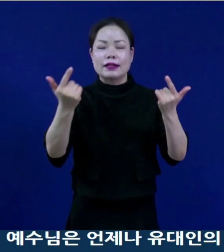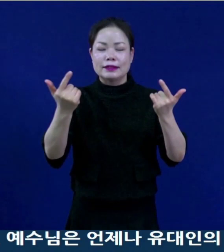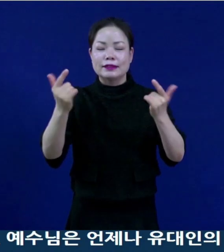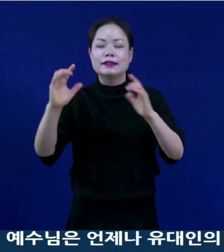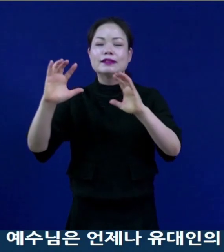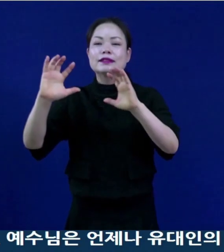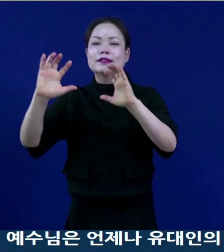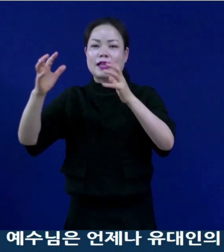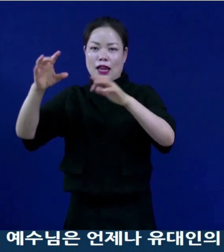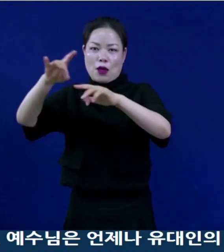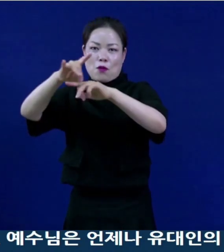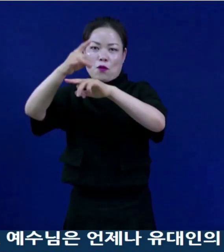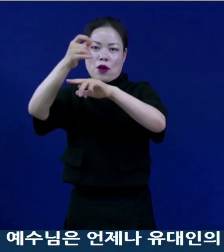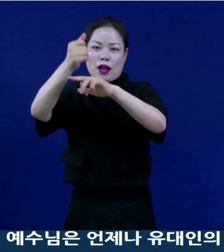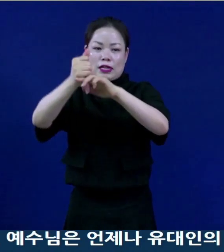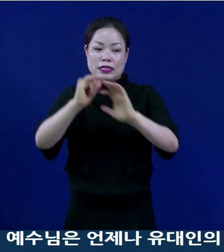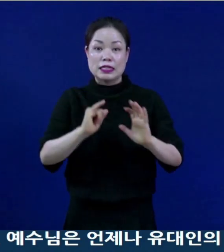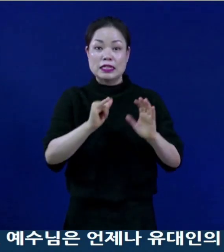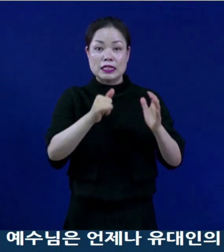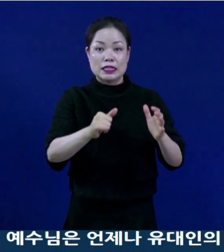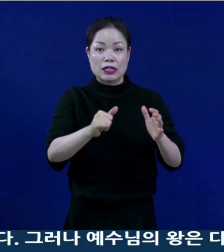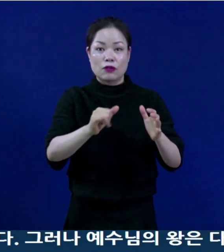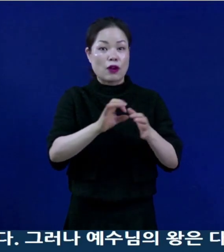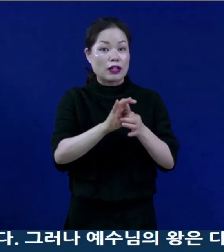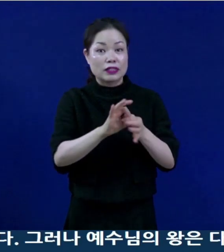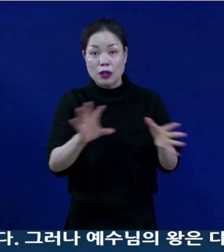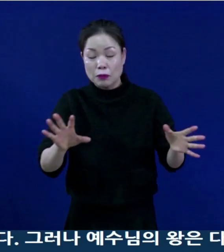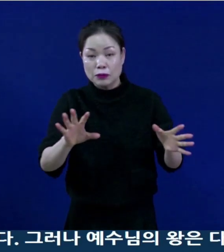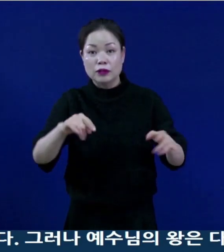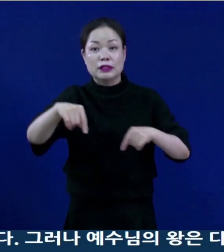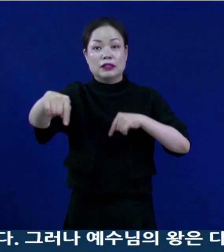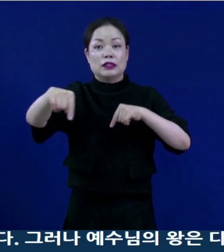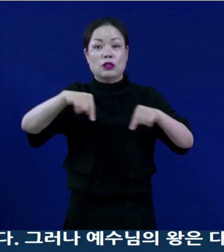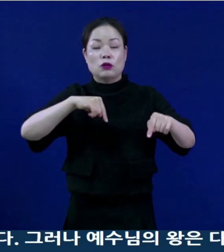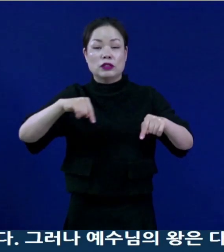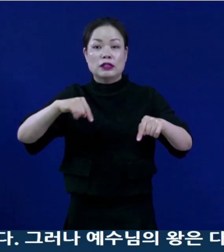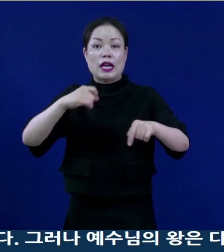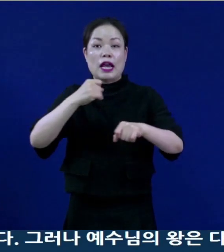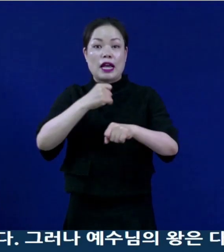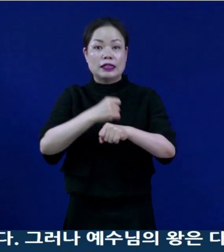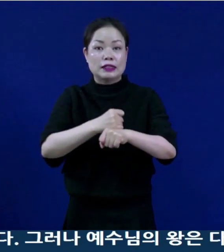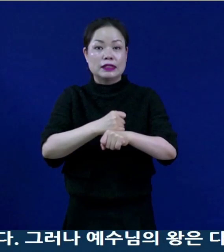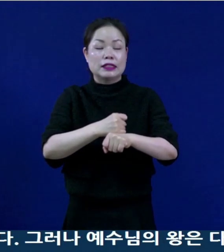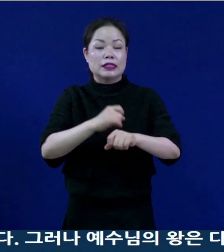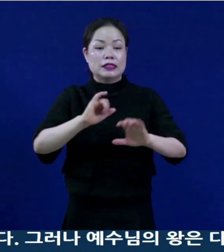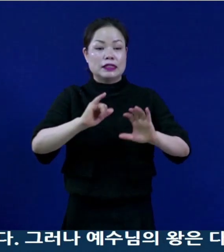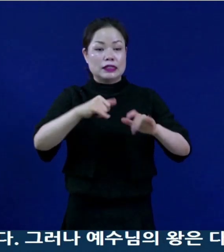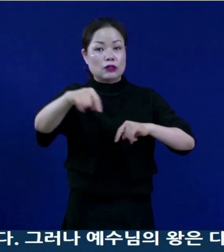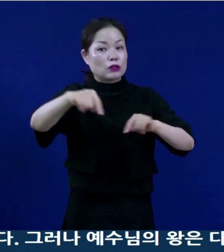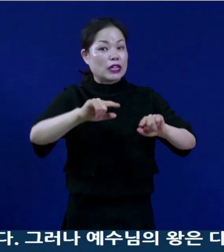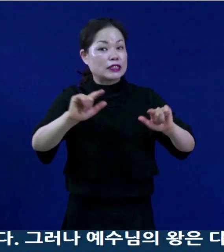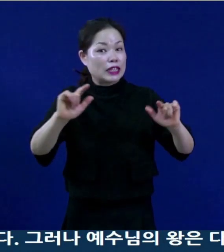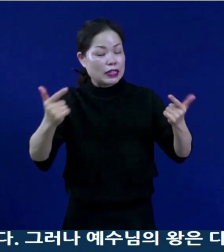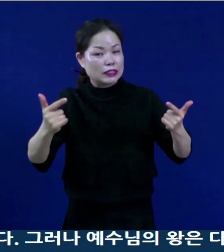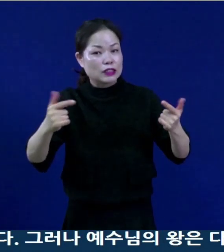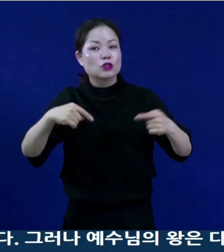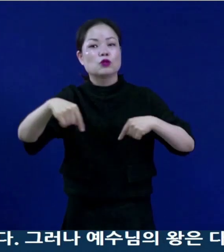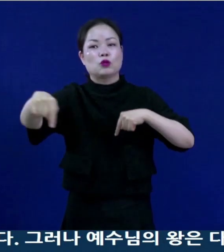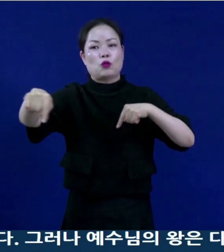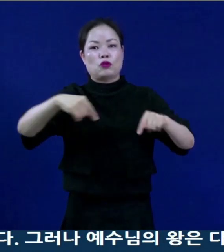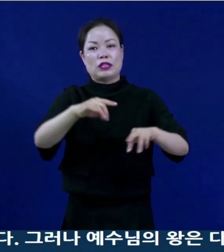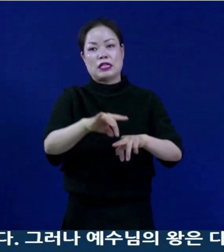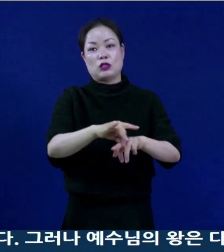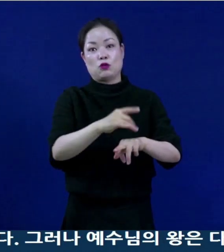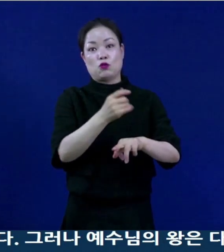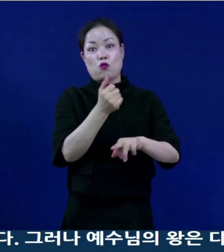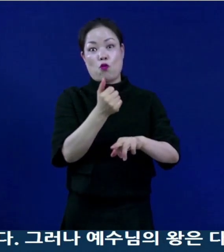나라의 왕이며, 이 세상에 속한 통치자들이 하지 않는 방식으로 통치하는